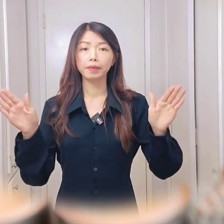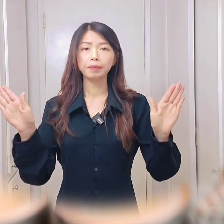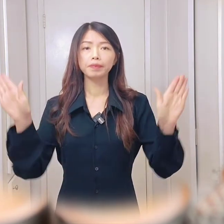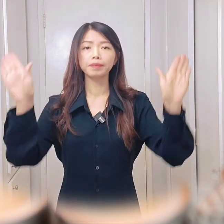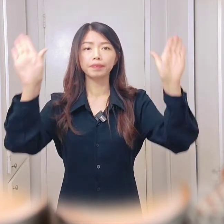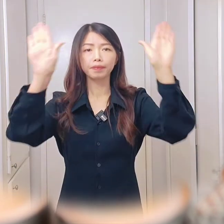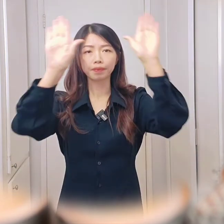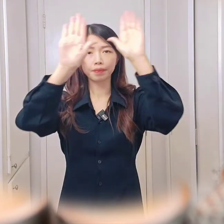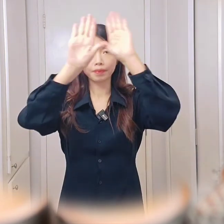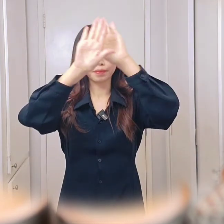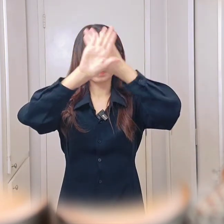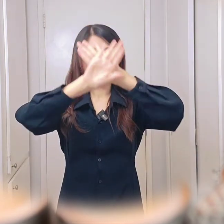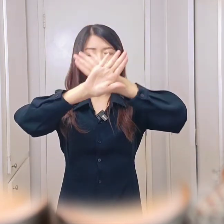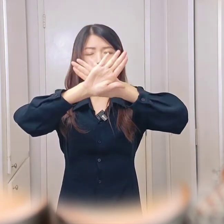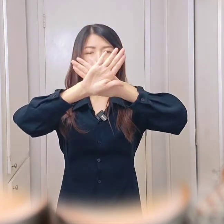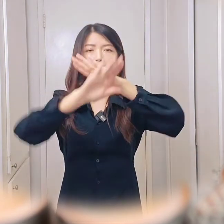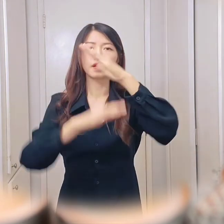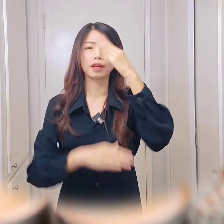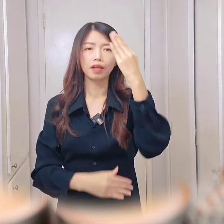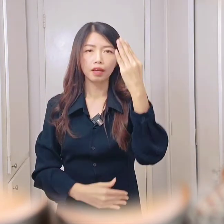고요한 밤.